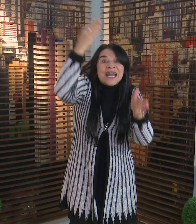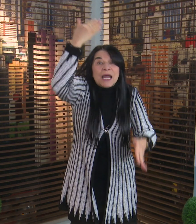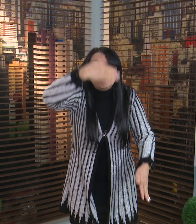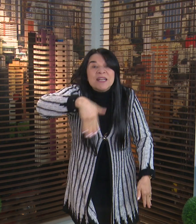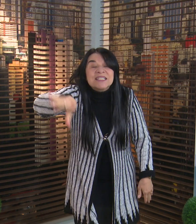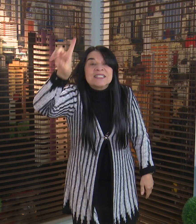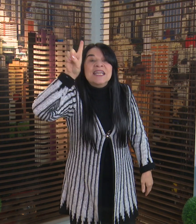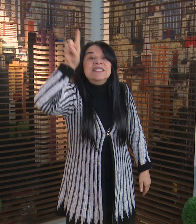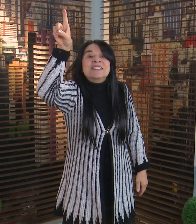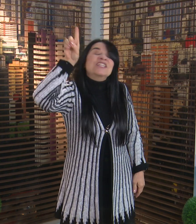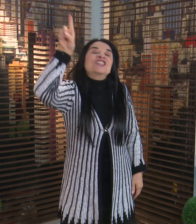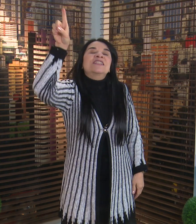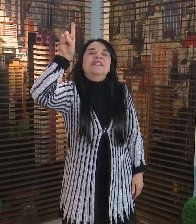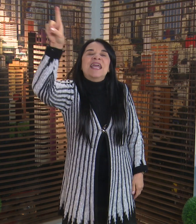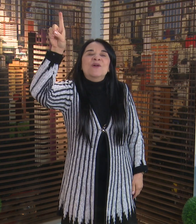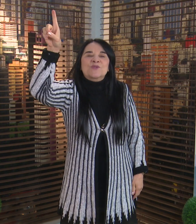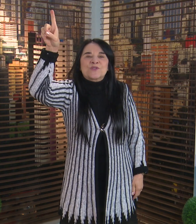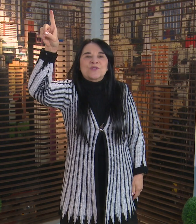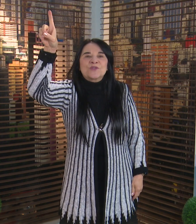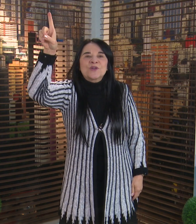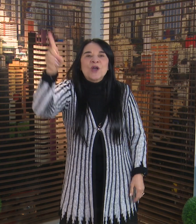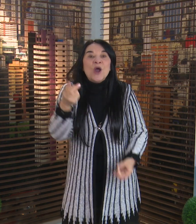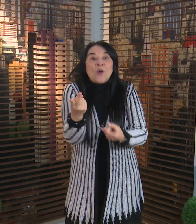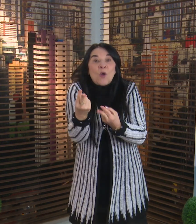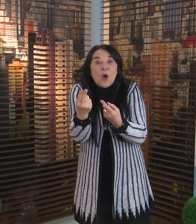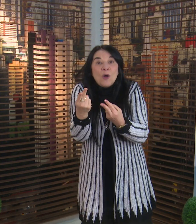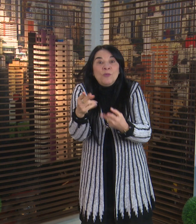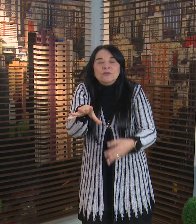na presença de Deus como